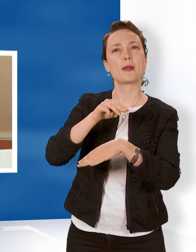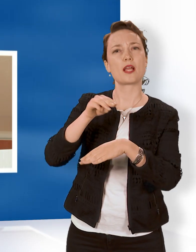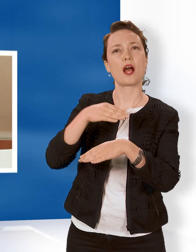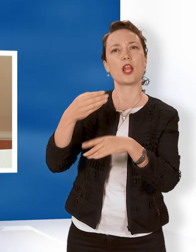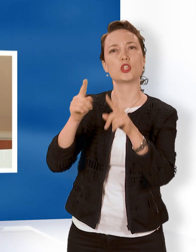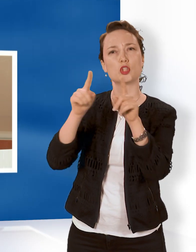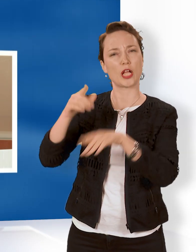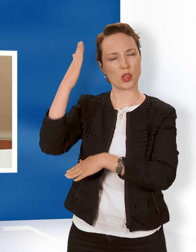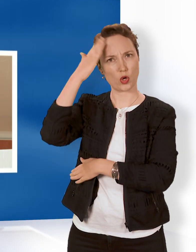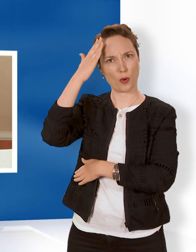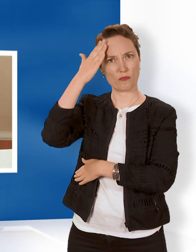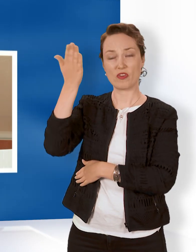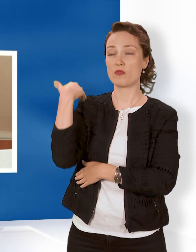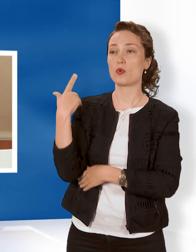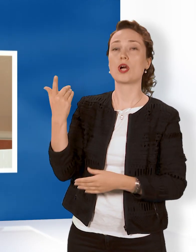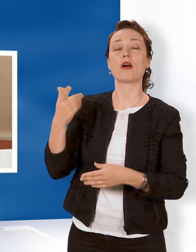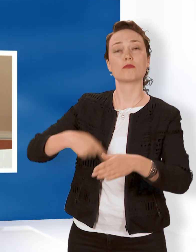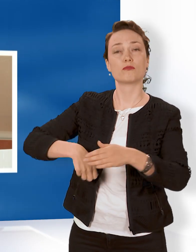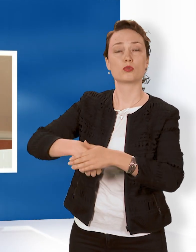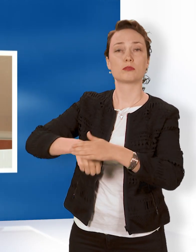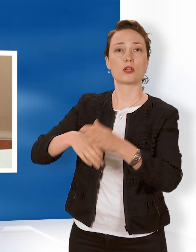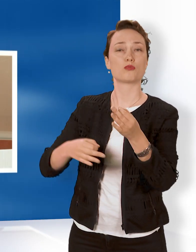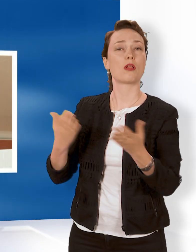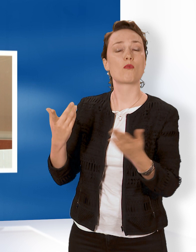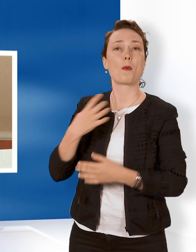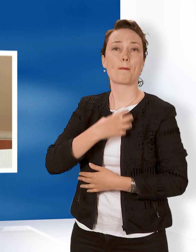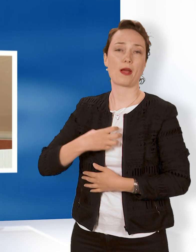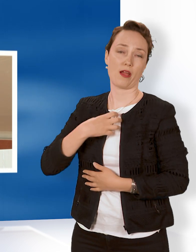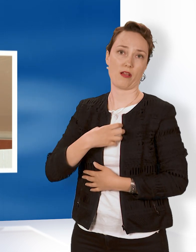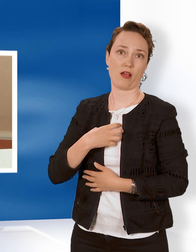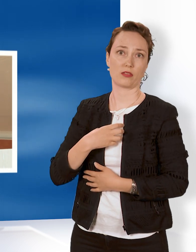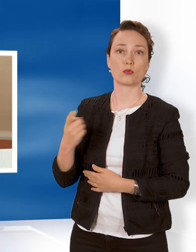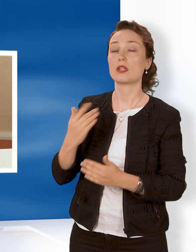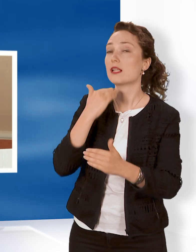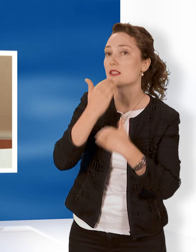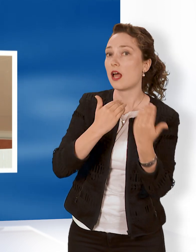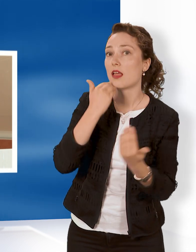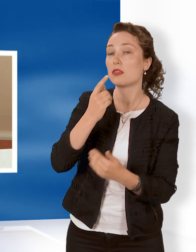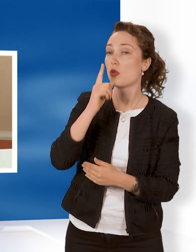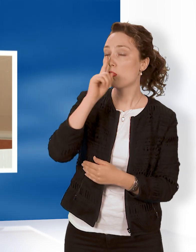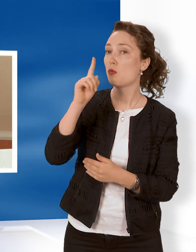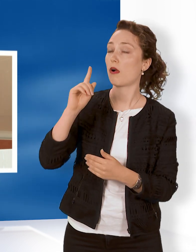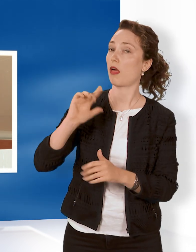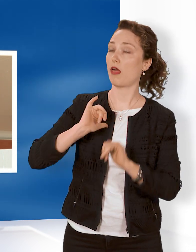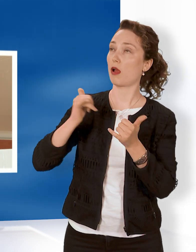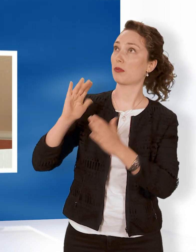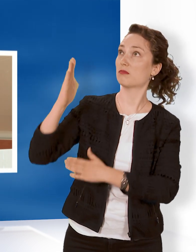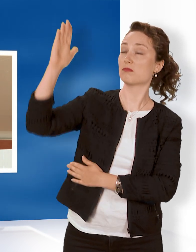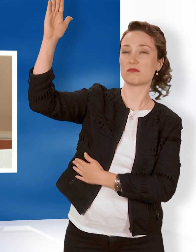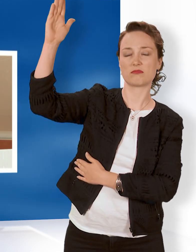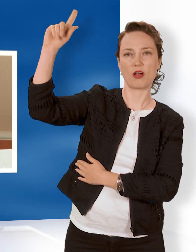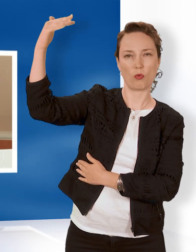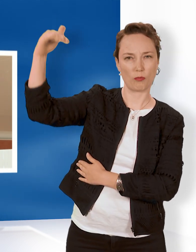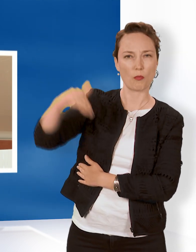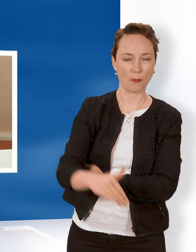ehemaliger Bayern-Spieler. Er erzählt, wie es eben nicht nur Höhen gab, sondern auch Tiefen im Leben, wo er am liebsten